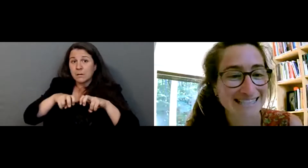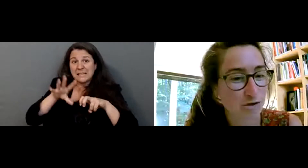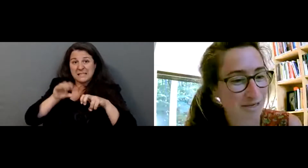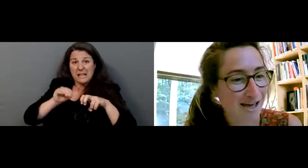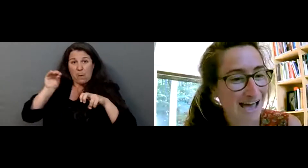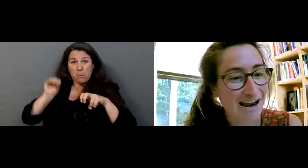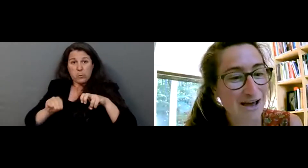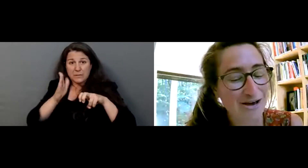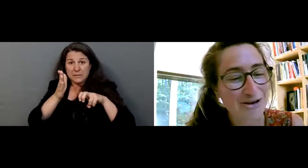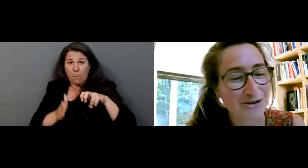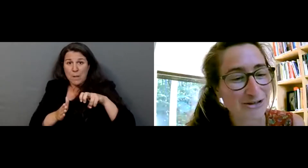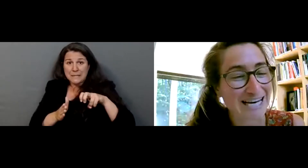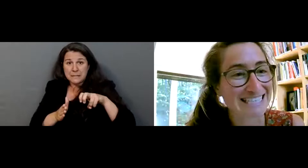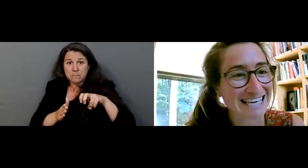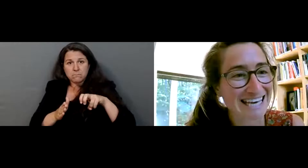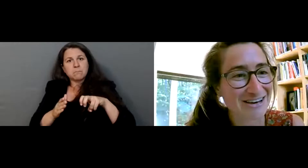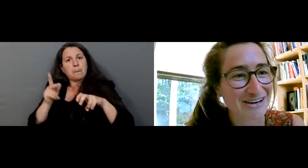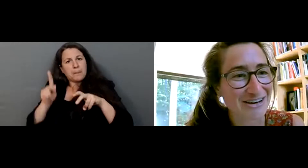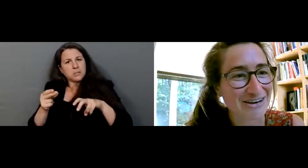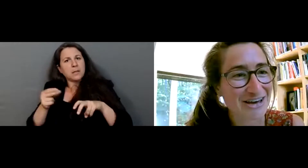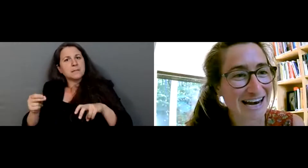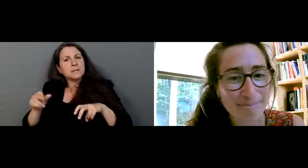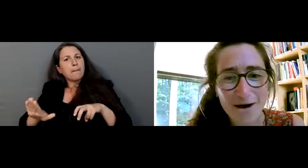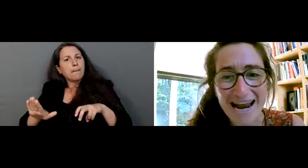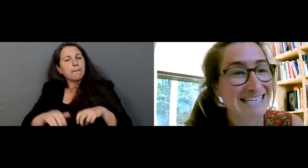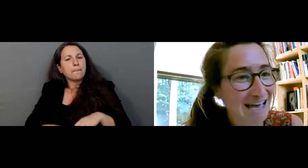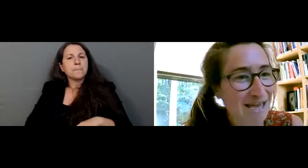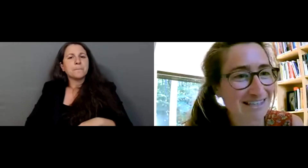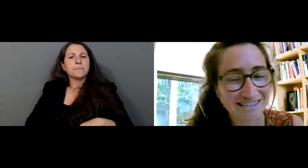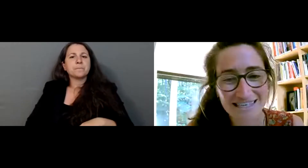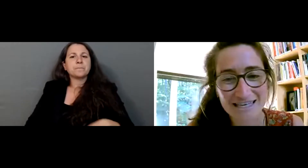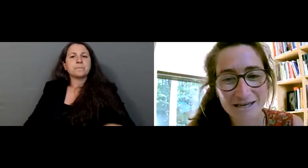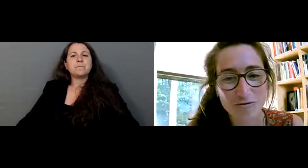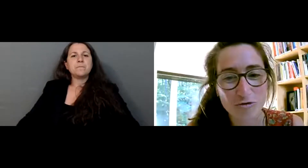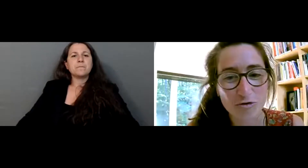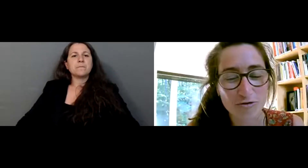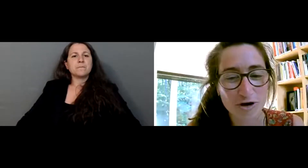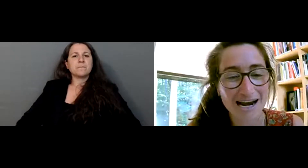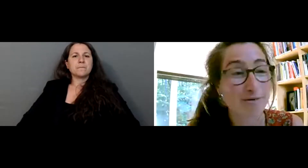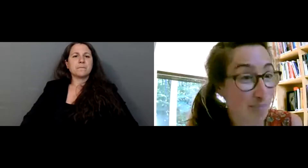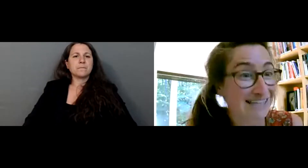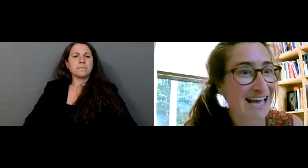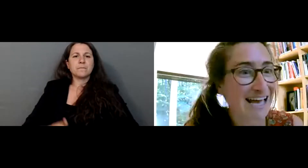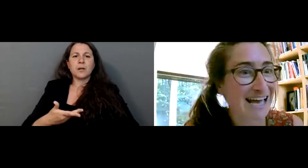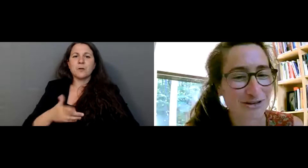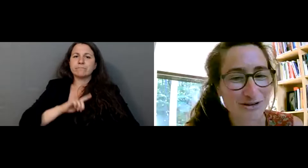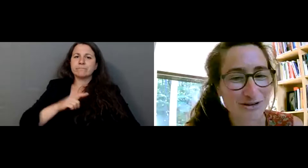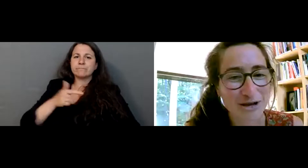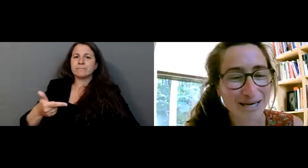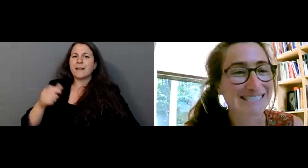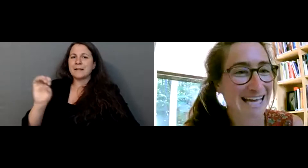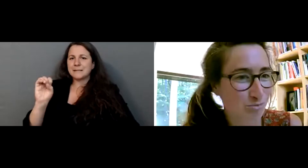à cet opéra. Alors, je laisserai la parole à Elisabeth qui vous fera le partage de